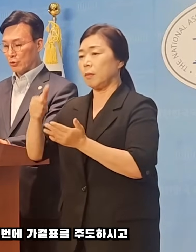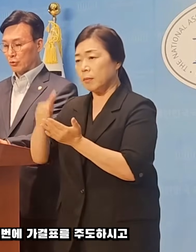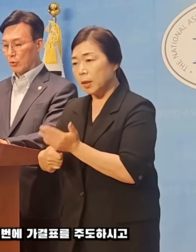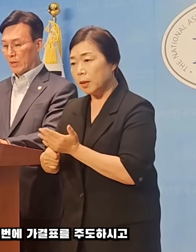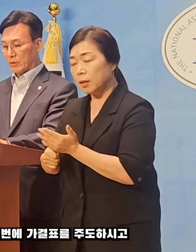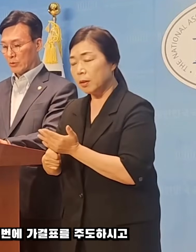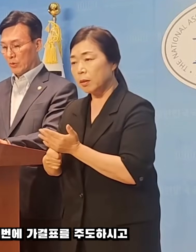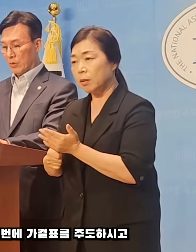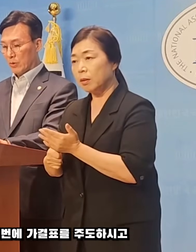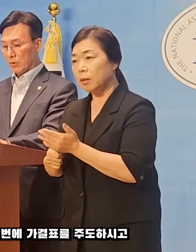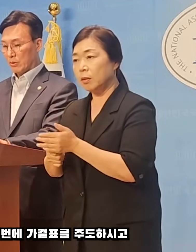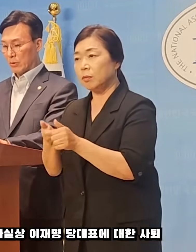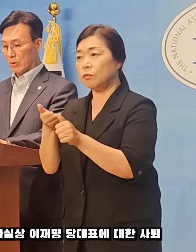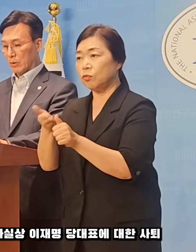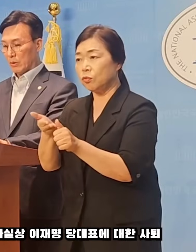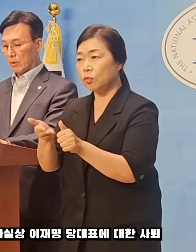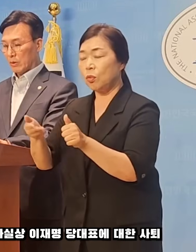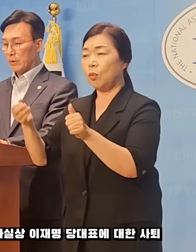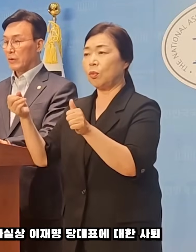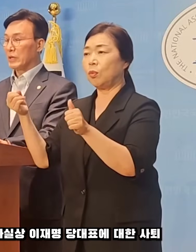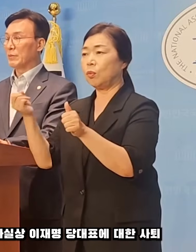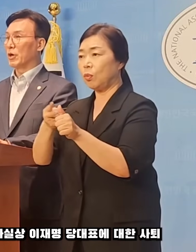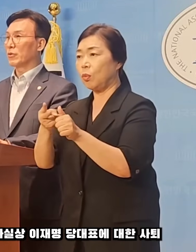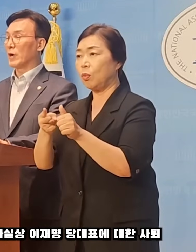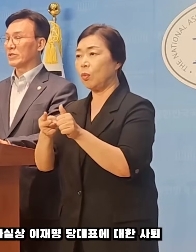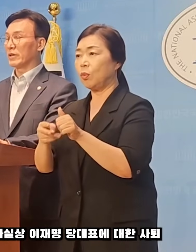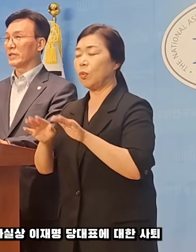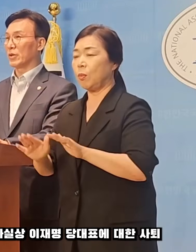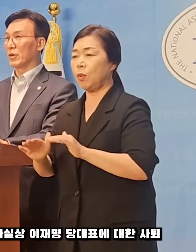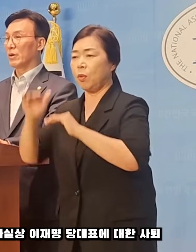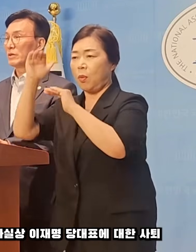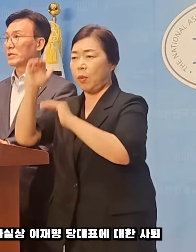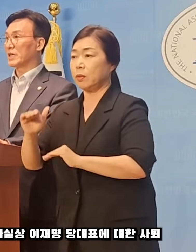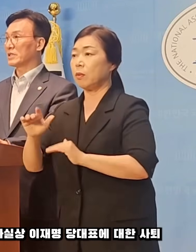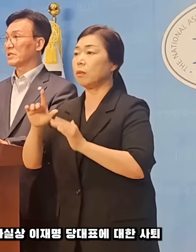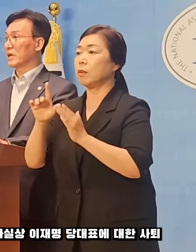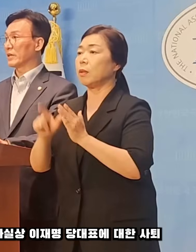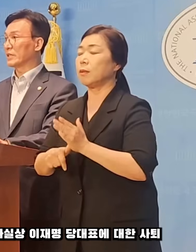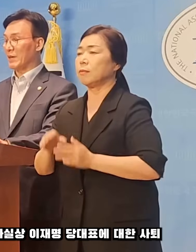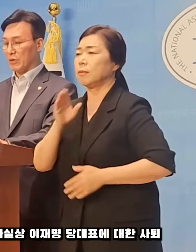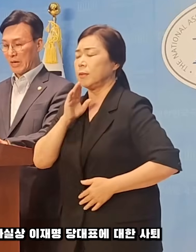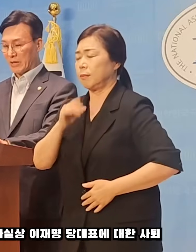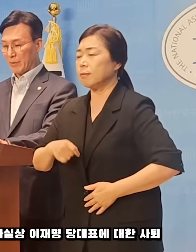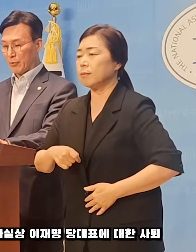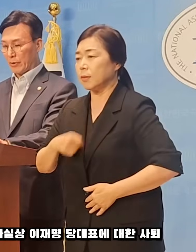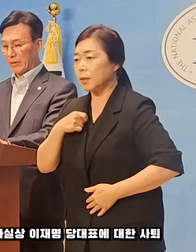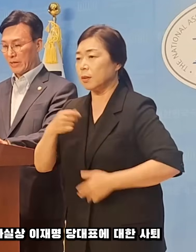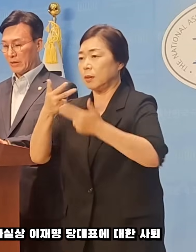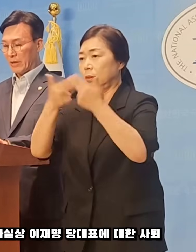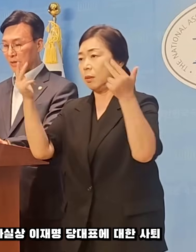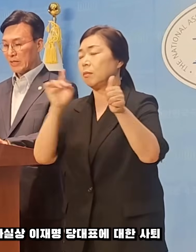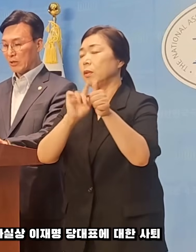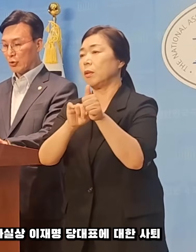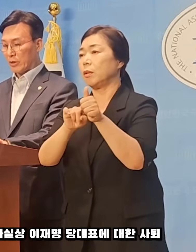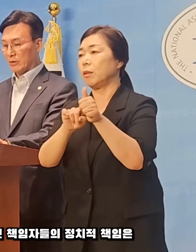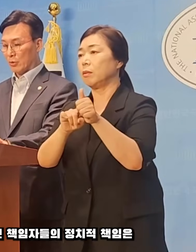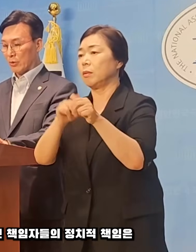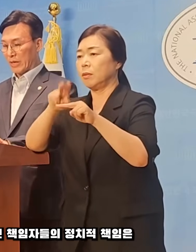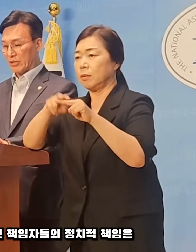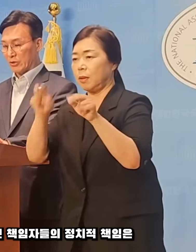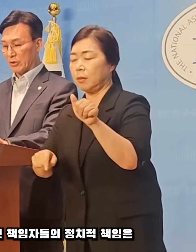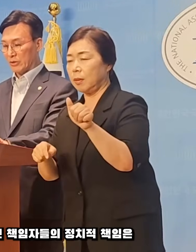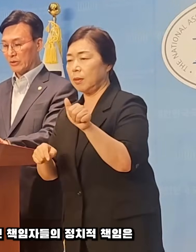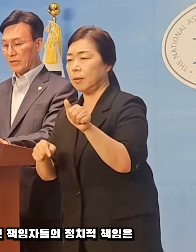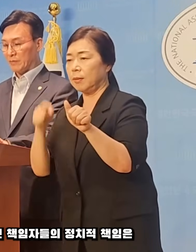가결표를 주도하시고 또 이번 과정에서 사실상 이재명 당대표에 대한 사퇴